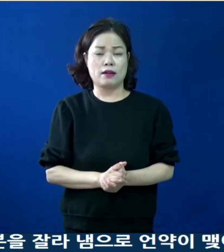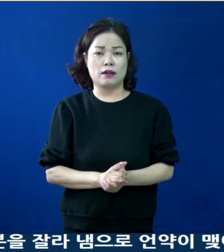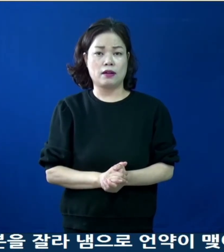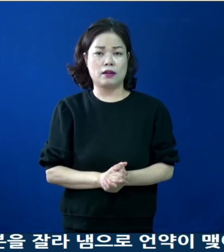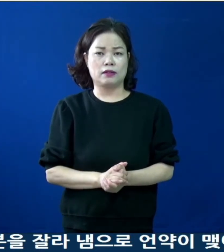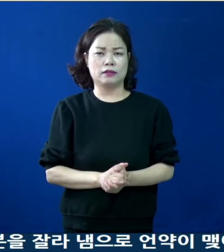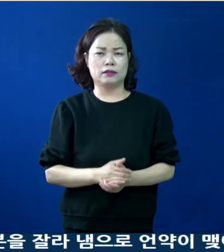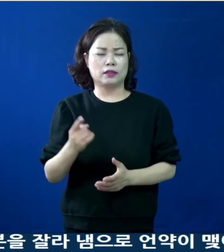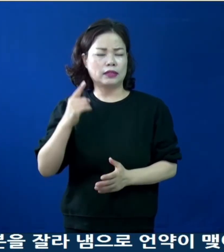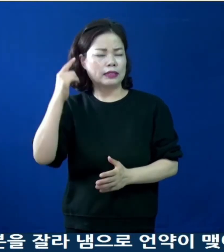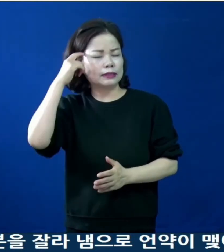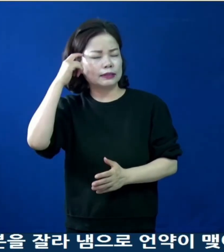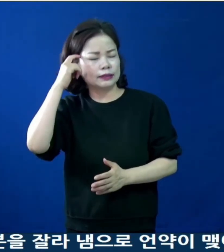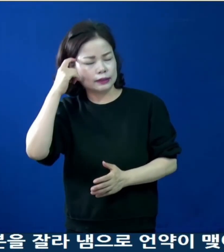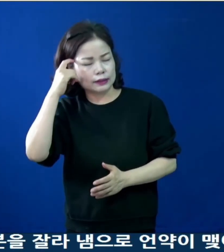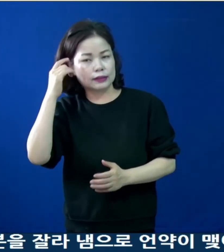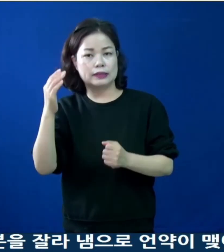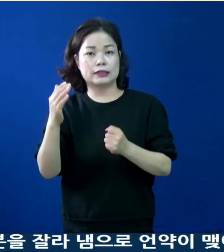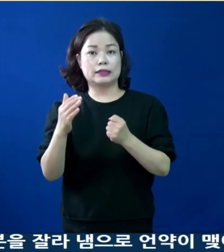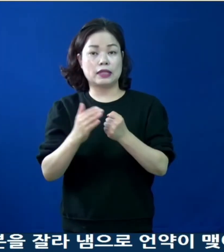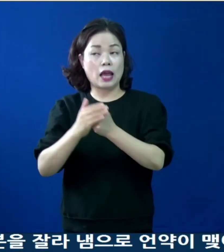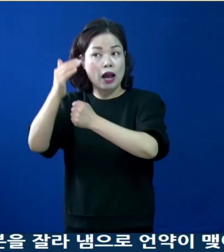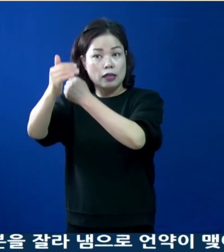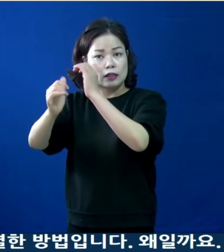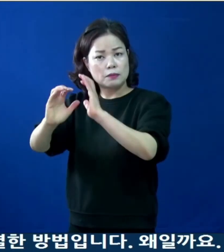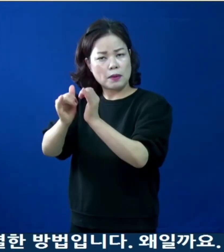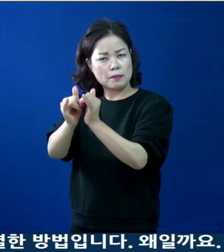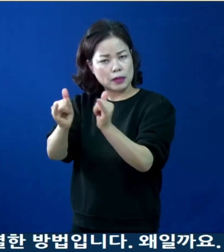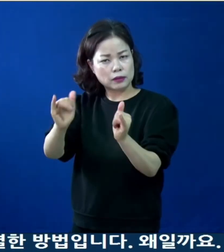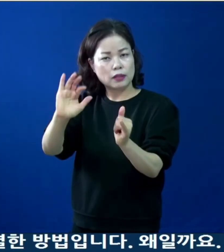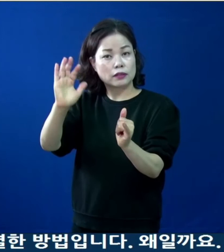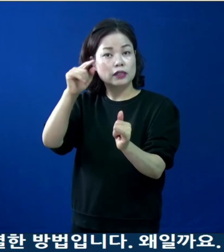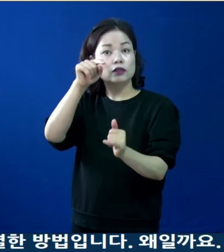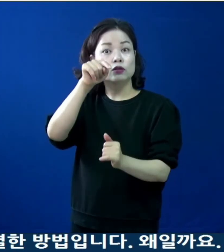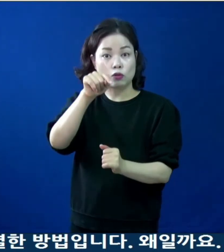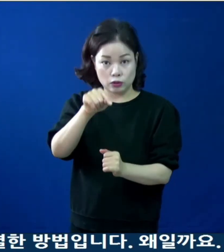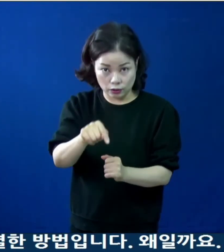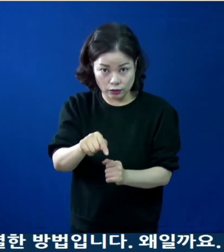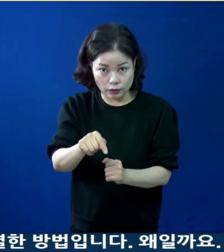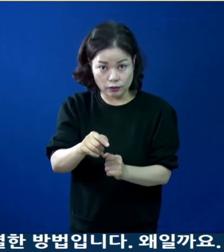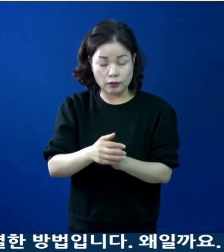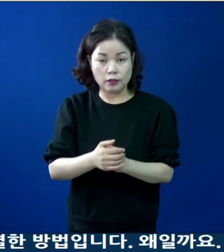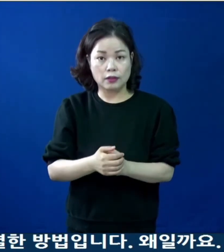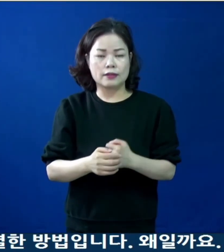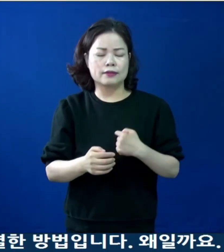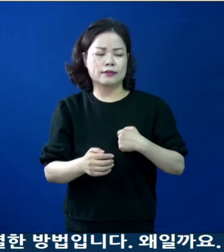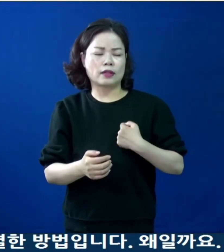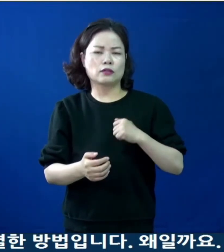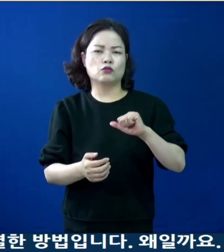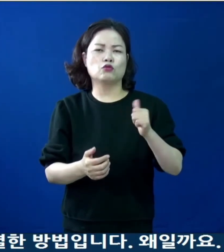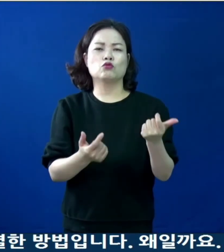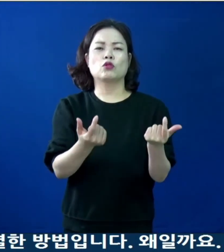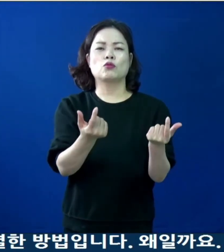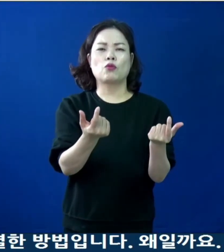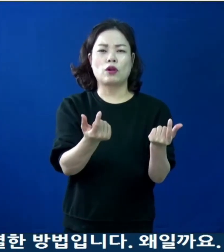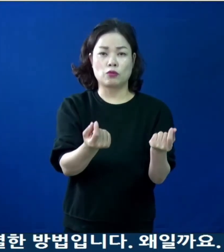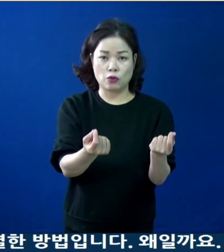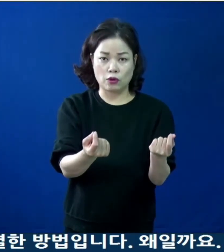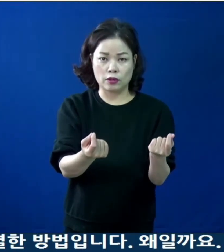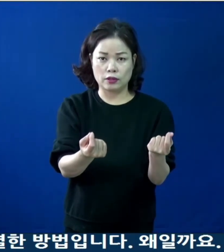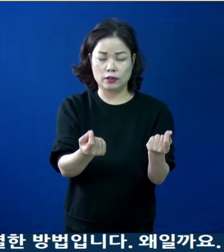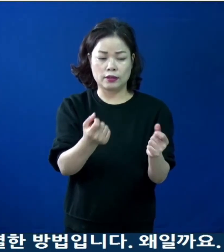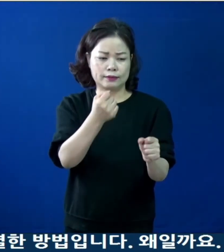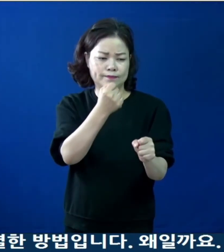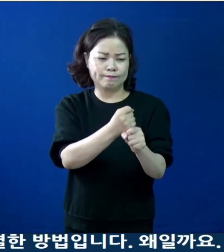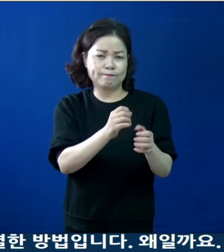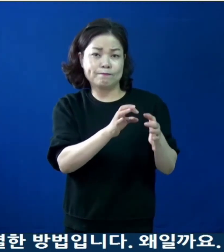절연한 의지의 표현이기 때문입니다. 하나님의 백성이 된다는 것은 자신을 죽이는 것이고,